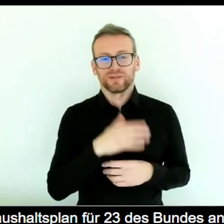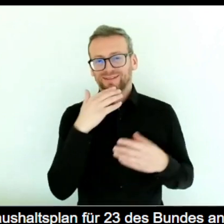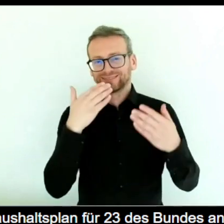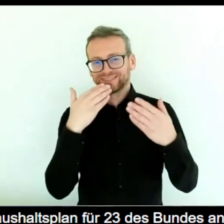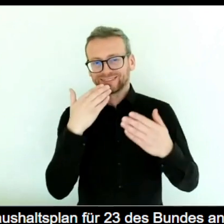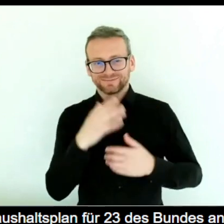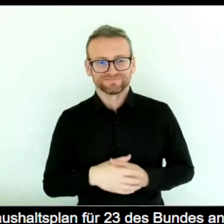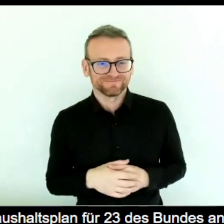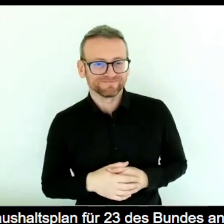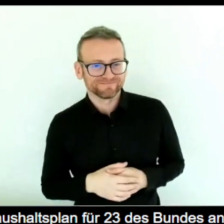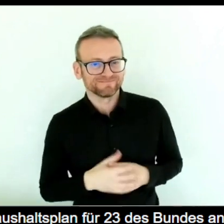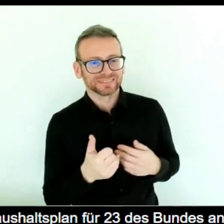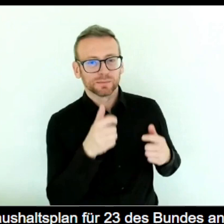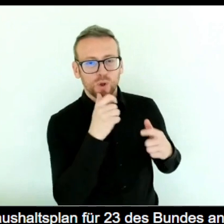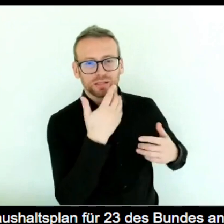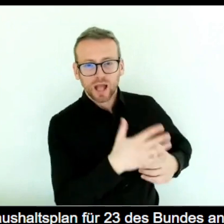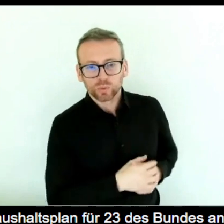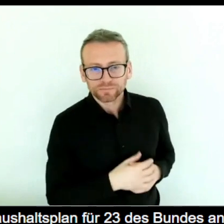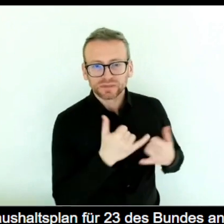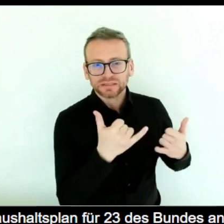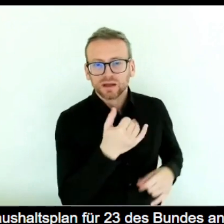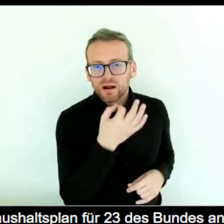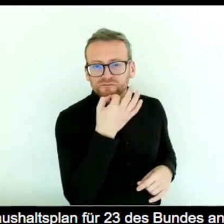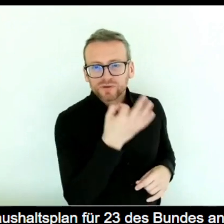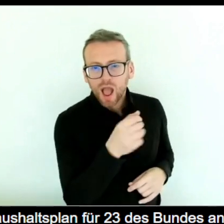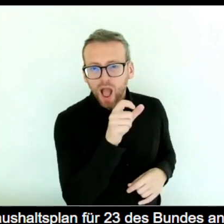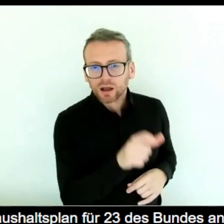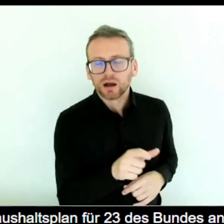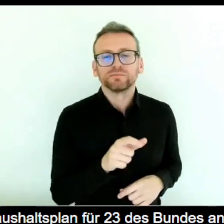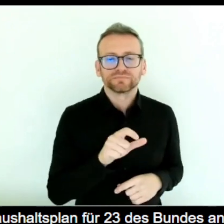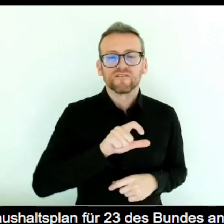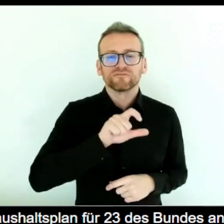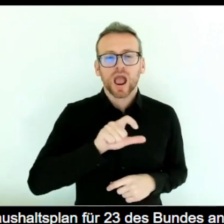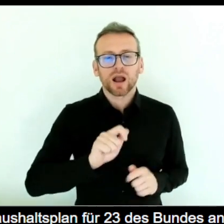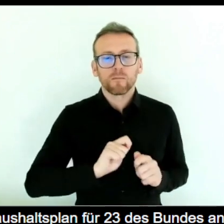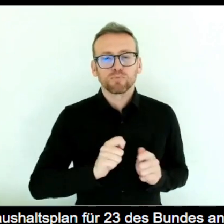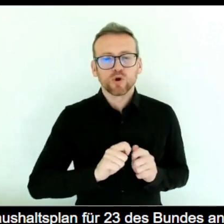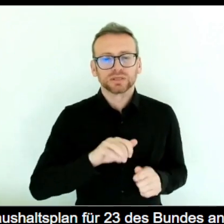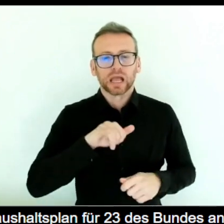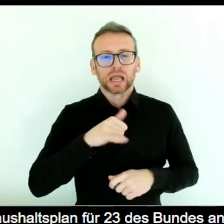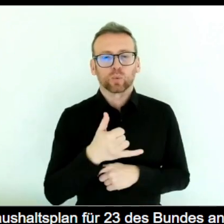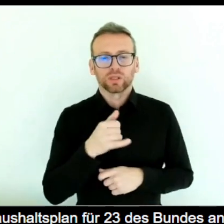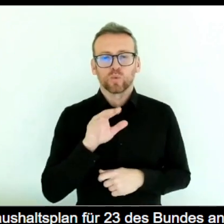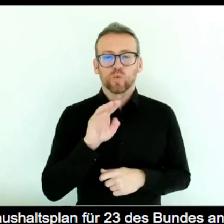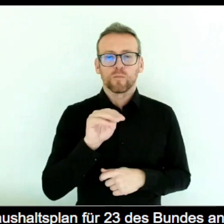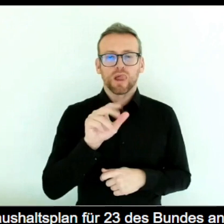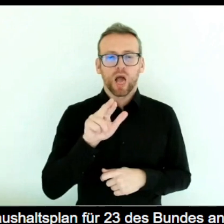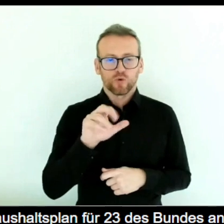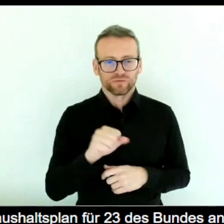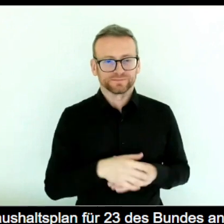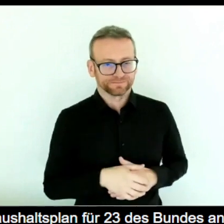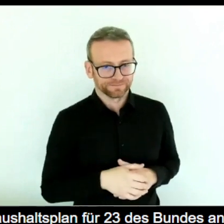Außenbereich und ab wann ist die neue Bauordnung gültig? Ja, wir gehen jetzt in die Verbändeanhörung und dann